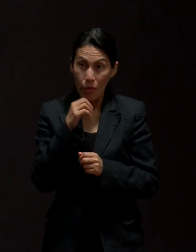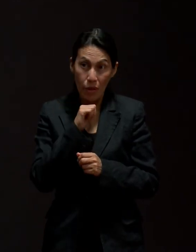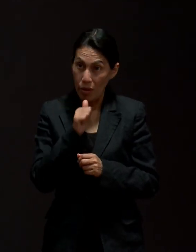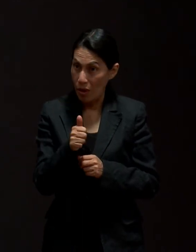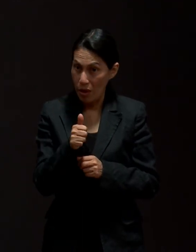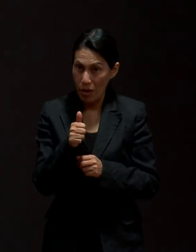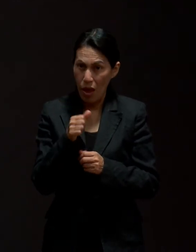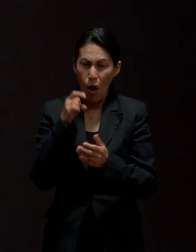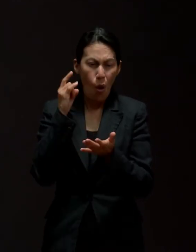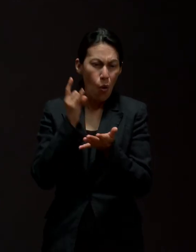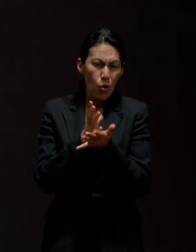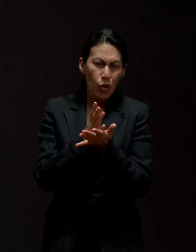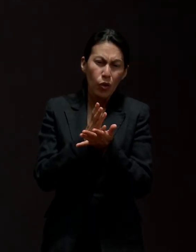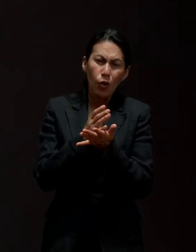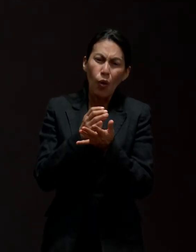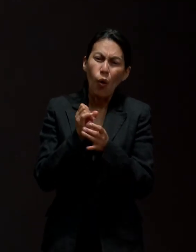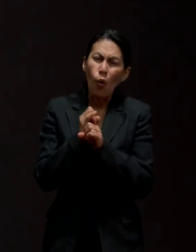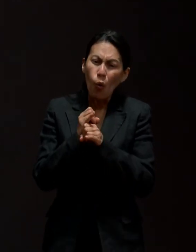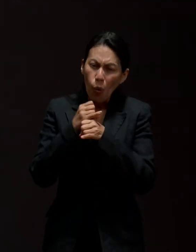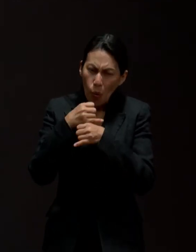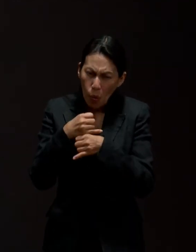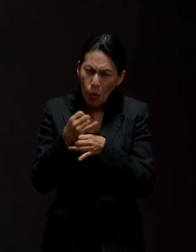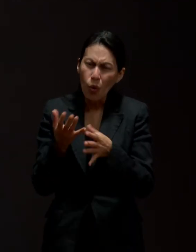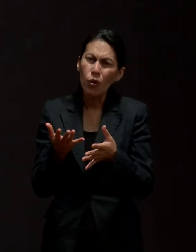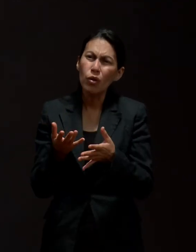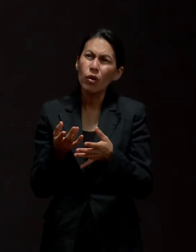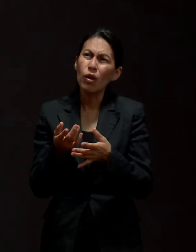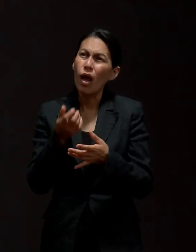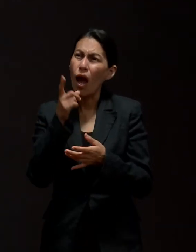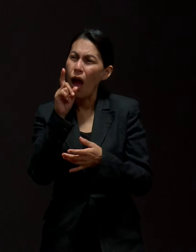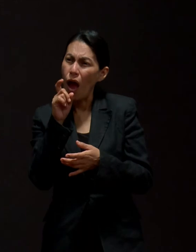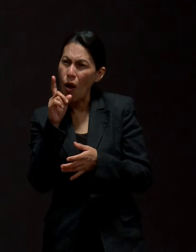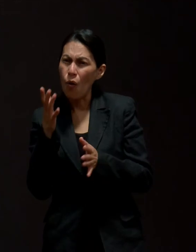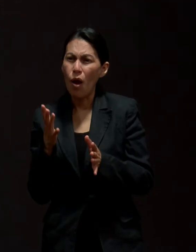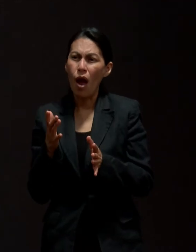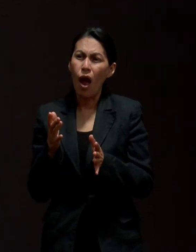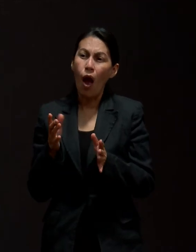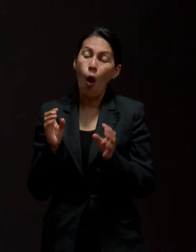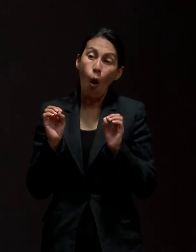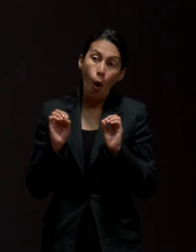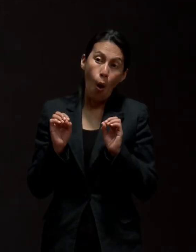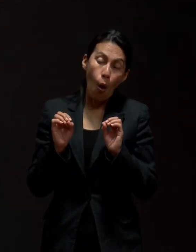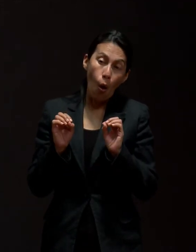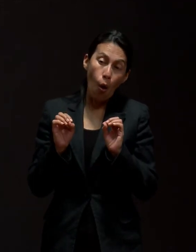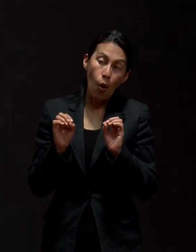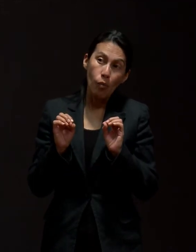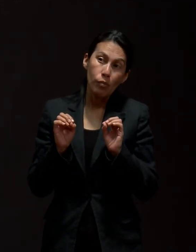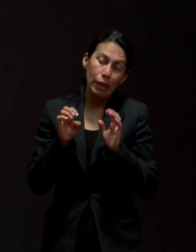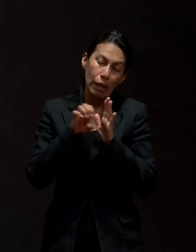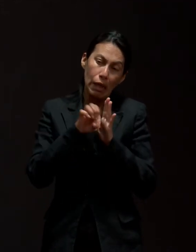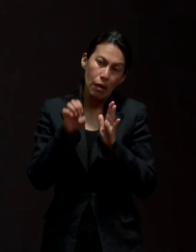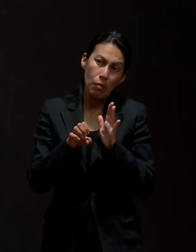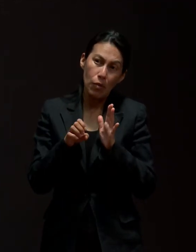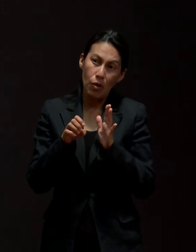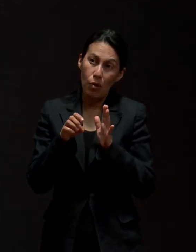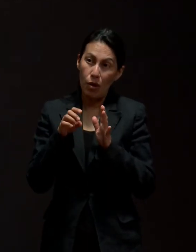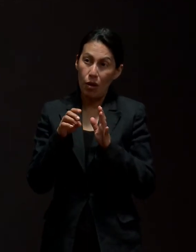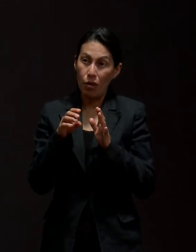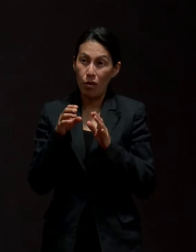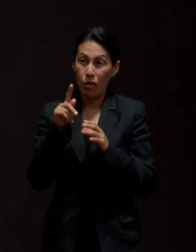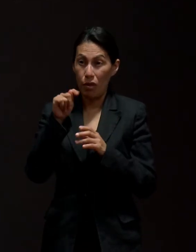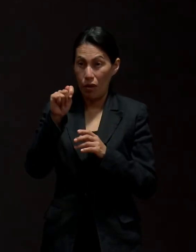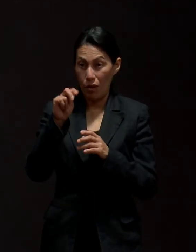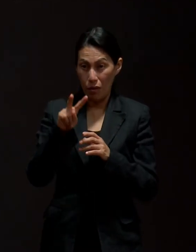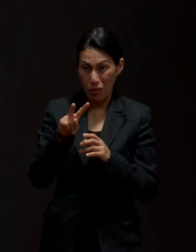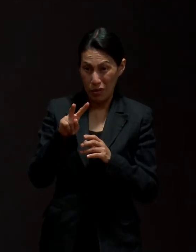de comida, tomar solo jugos o agua. O puede decir, mi ayuno va a ser no ver